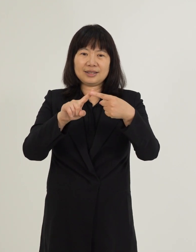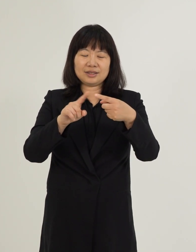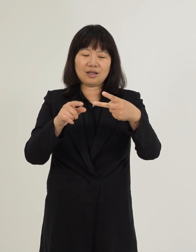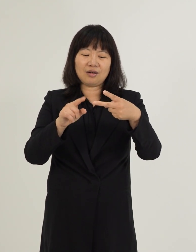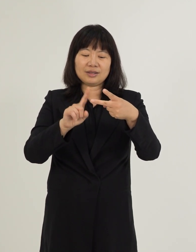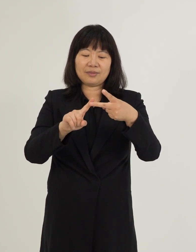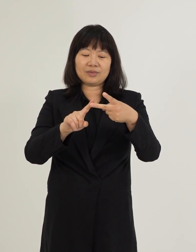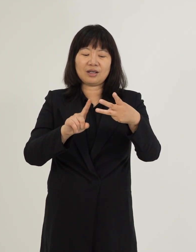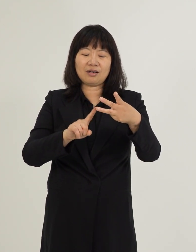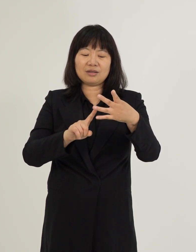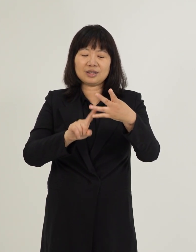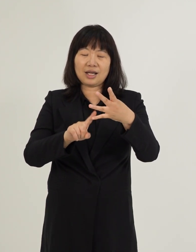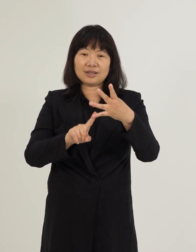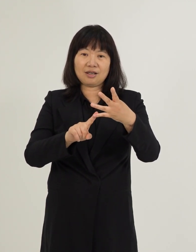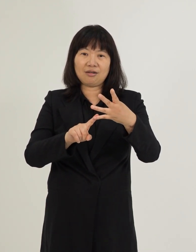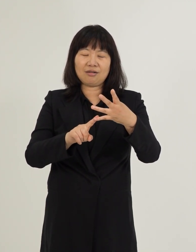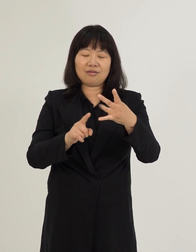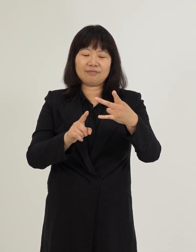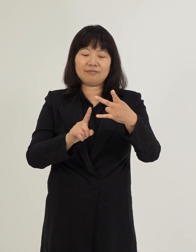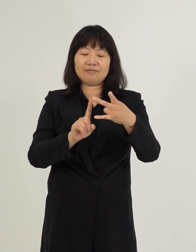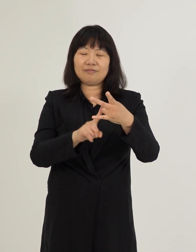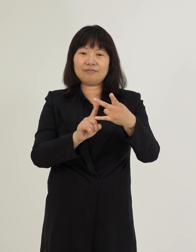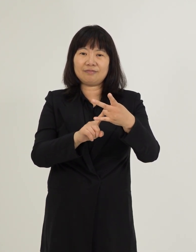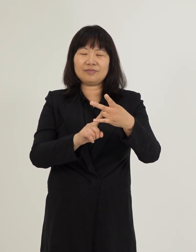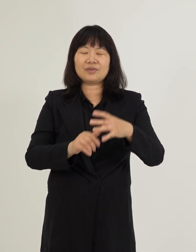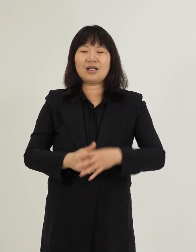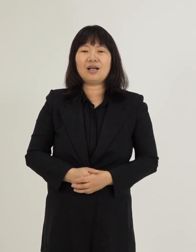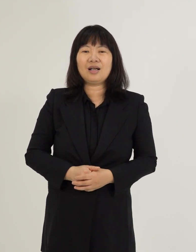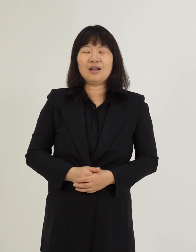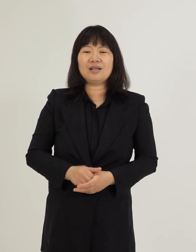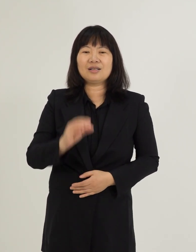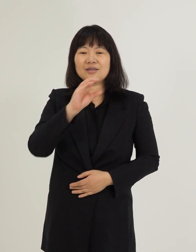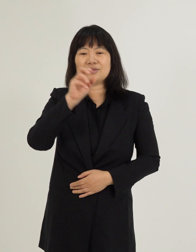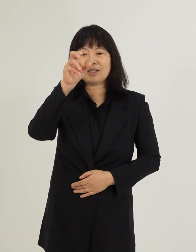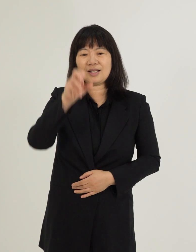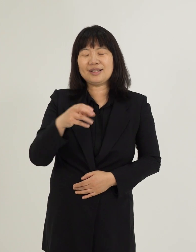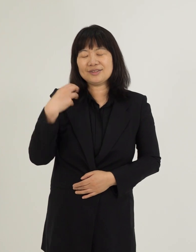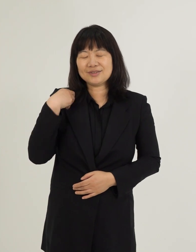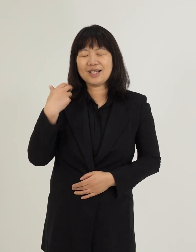4절 십자가를 질 수 있나 주가 물어보실 때